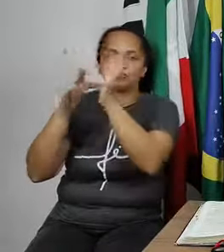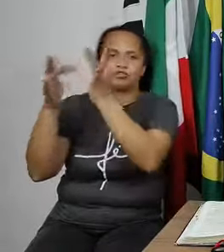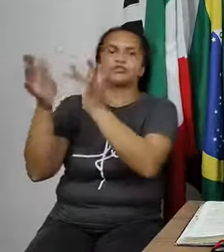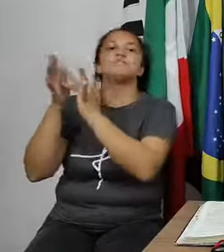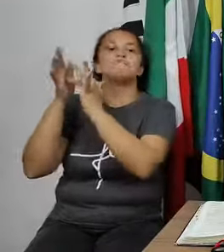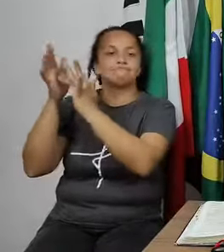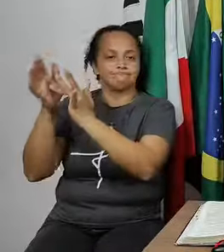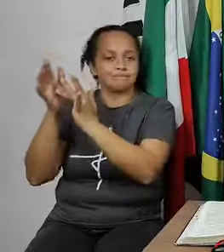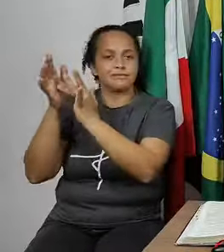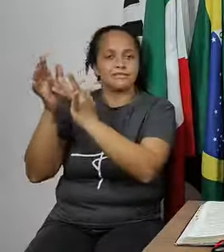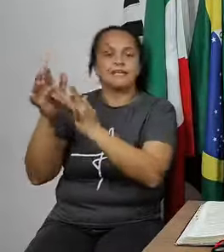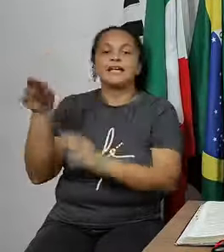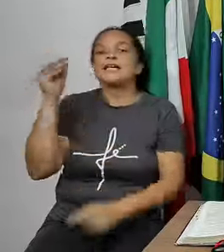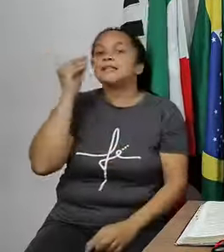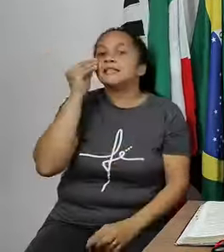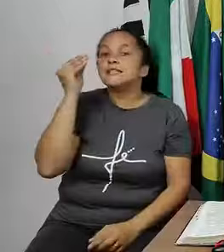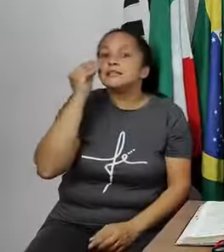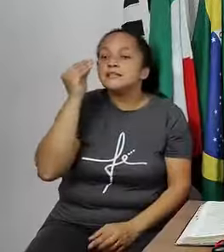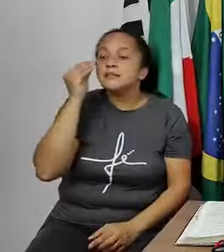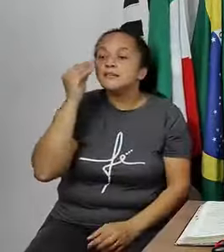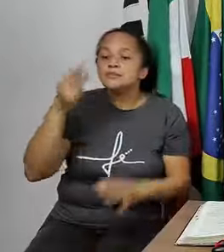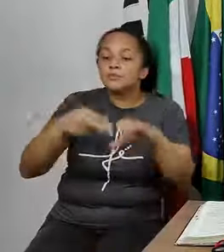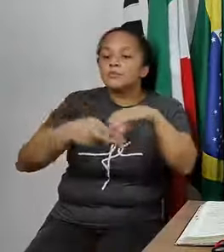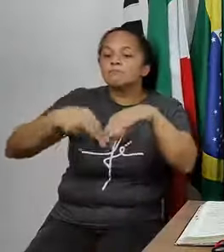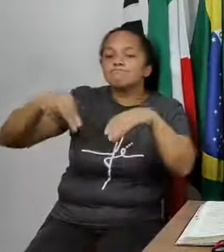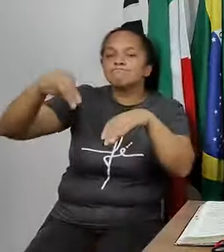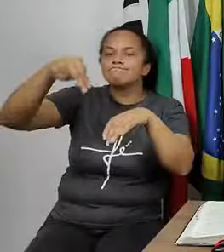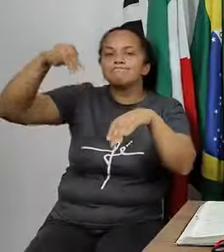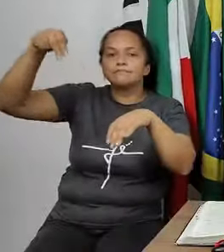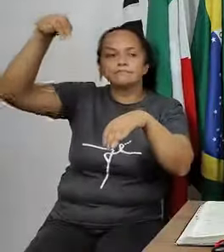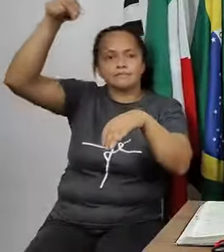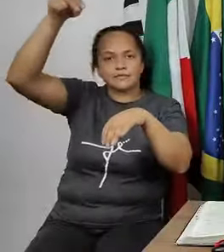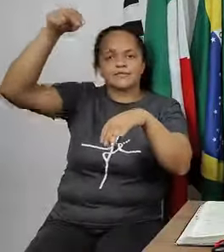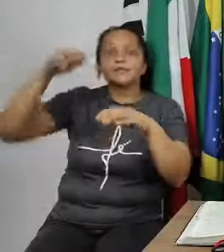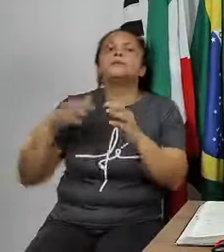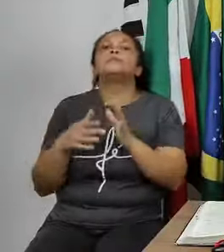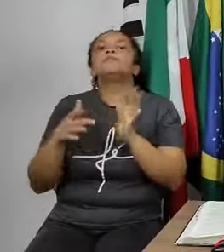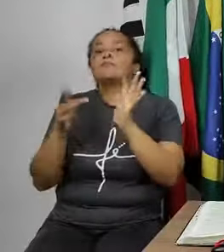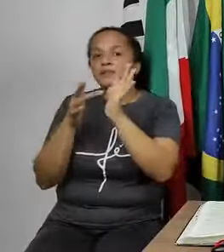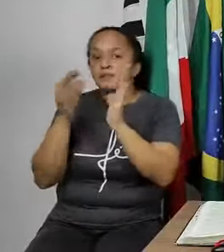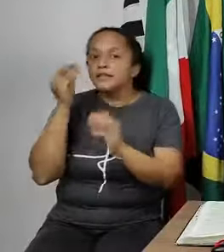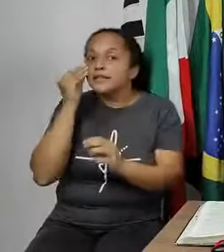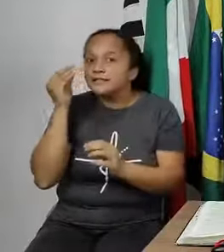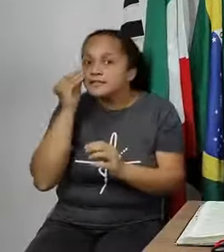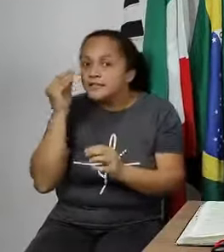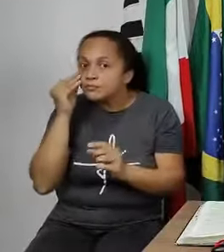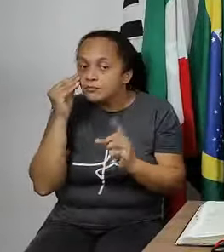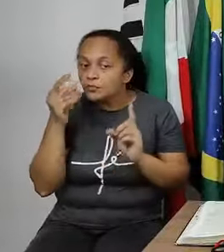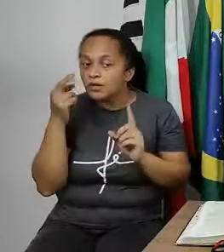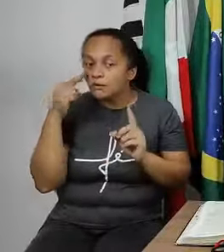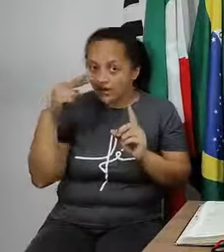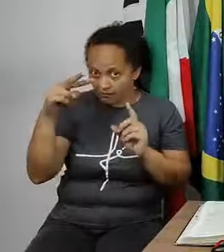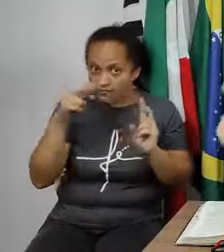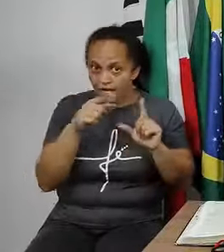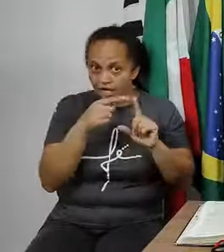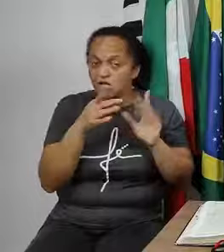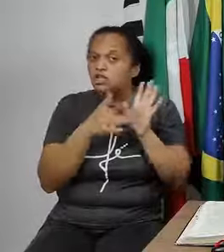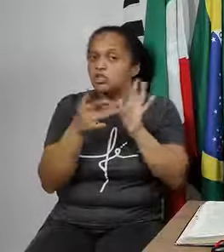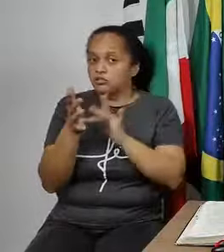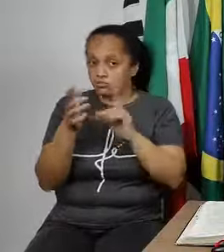Testemunhas da sua ressurreição, testemunhas da sua morte na cruz e testemunhas da